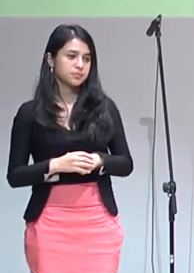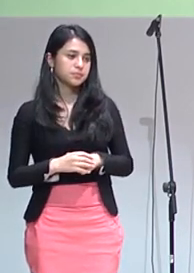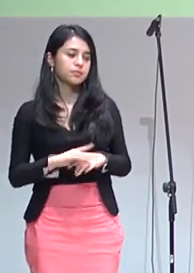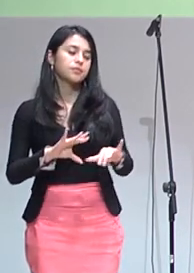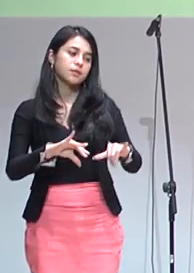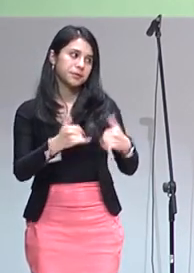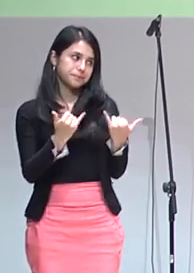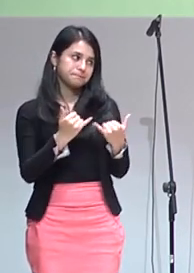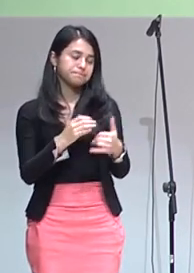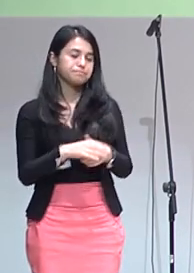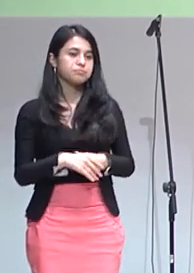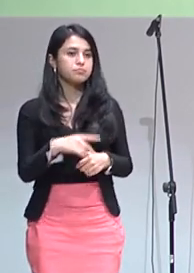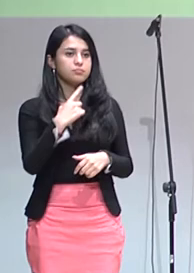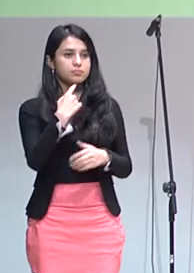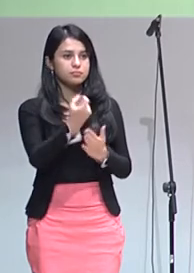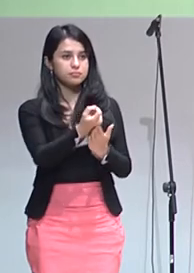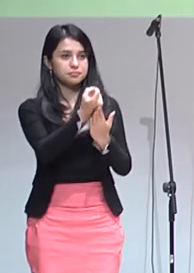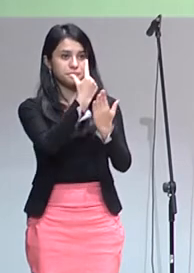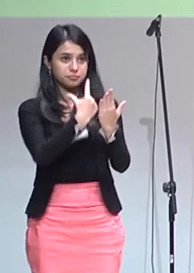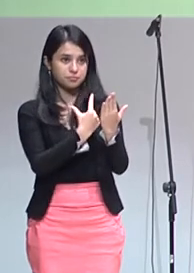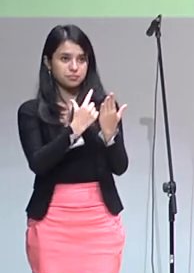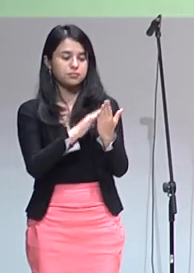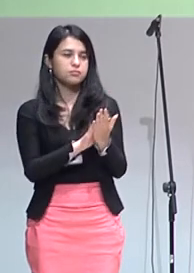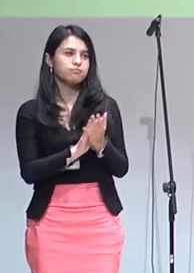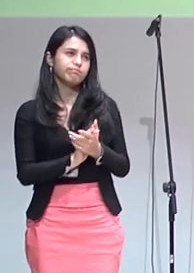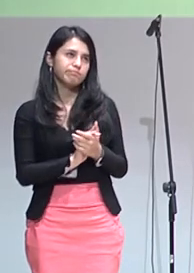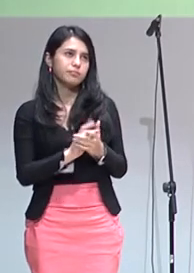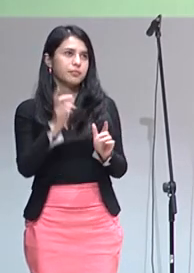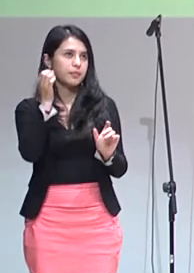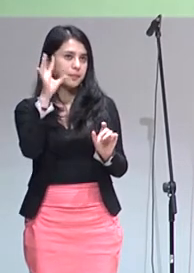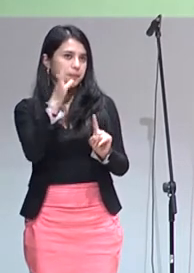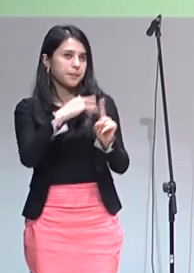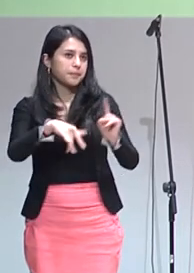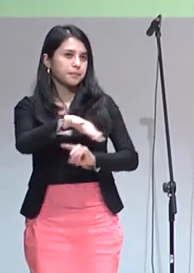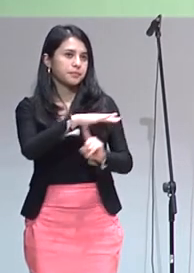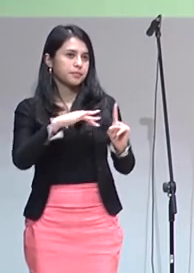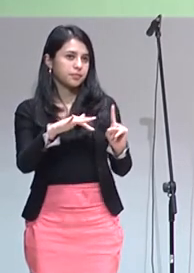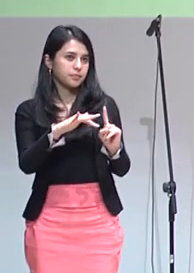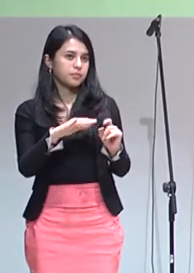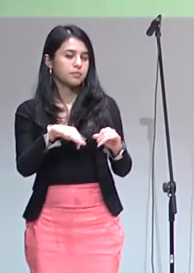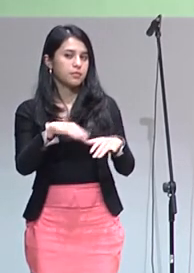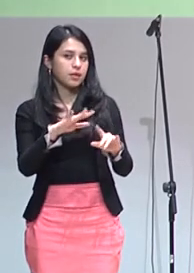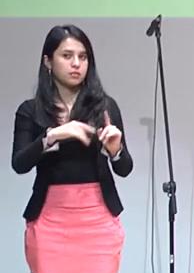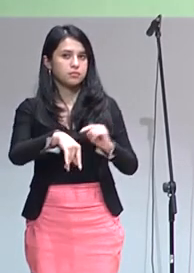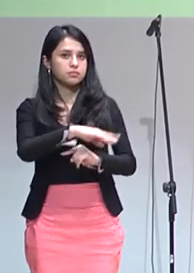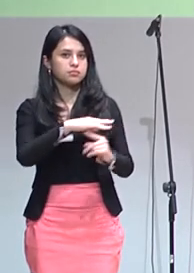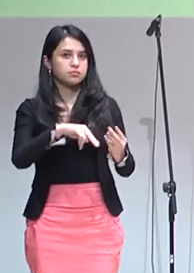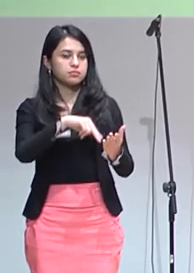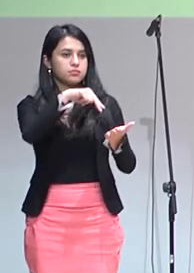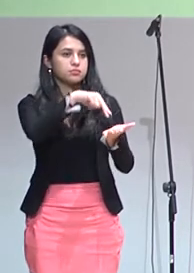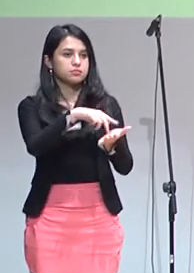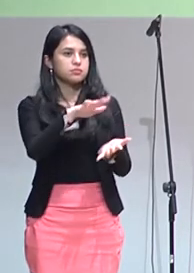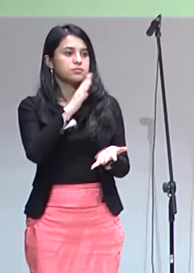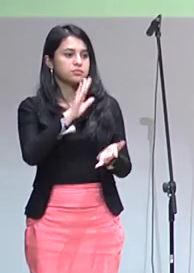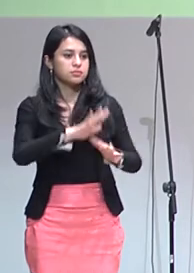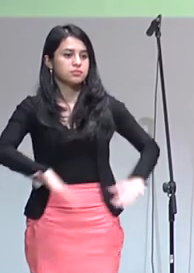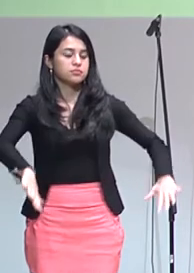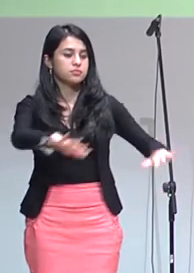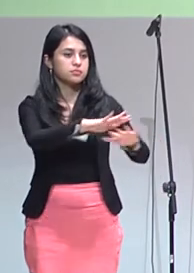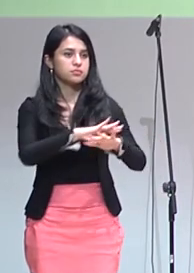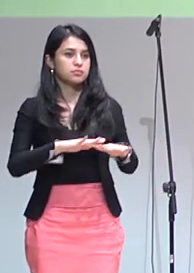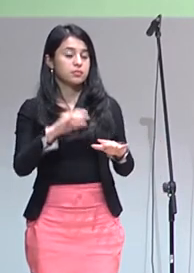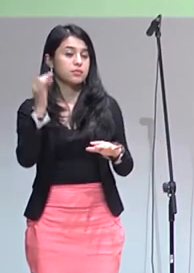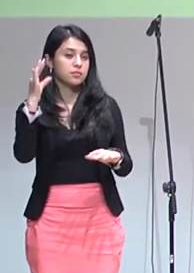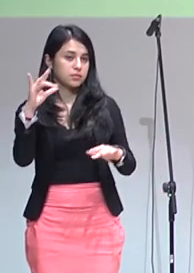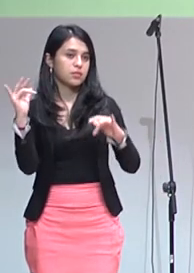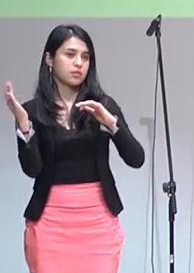Sí, a ver, la pregunta de pronto se debe contextualizar, una pregunta general, pero se debe contextualizar de pronto en aquellos territorios donde la guerra ha